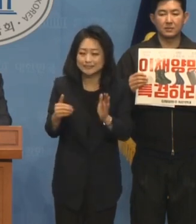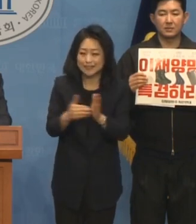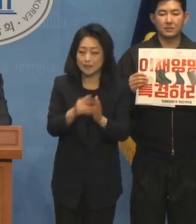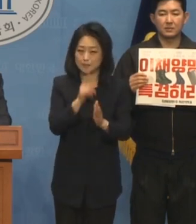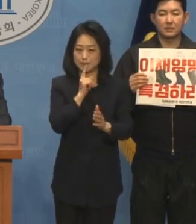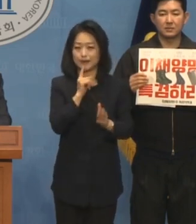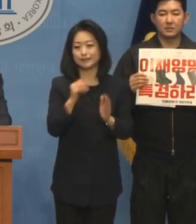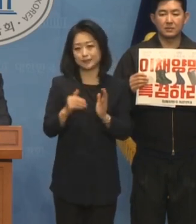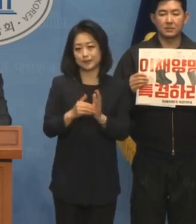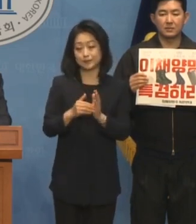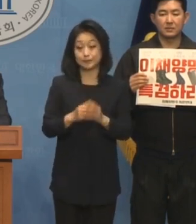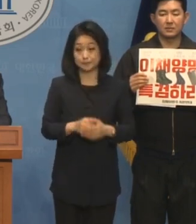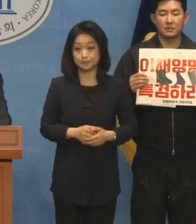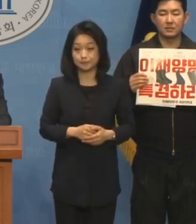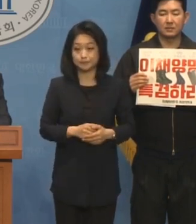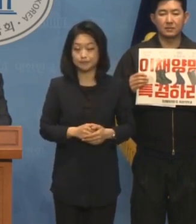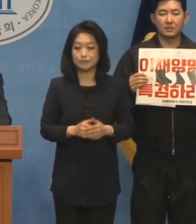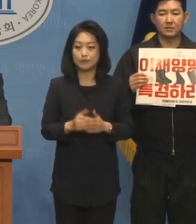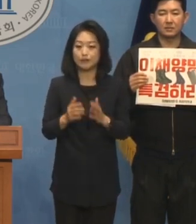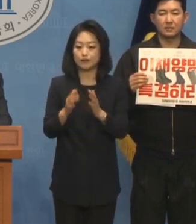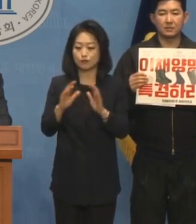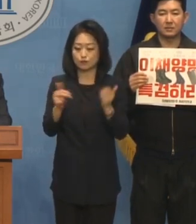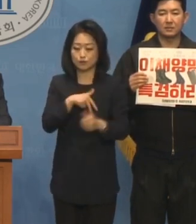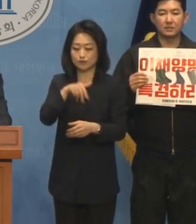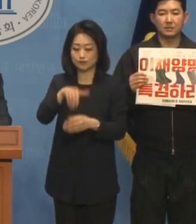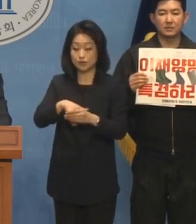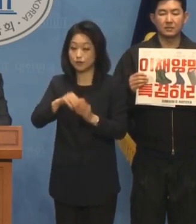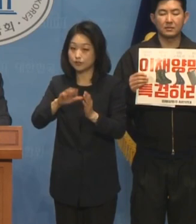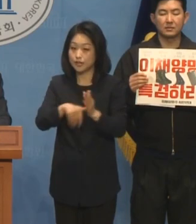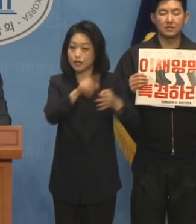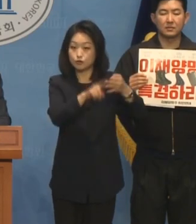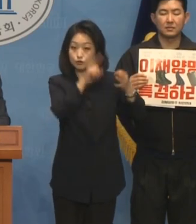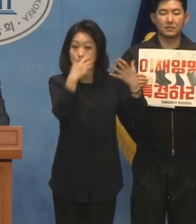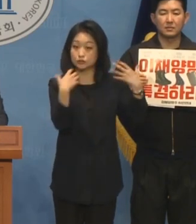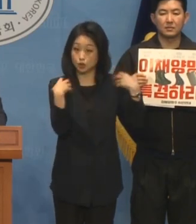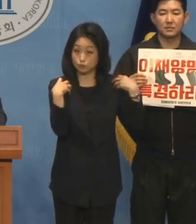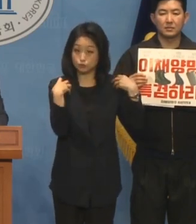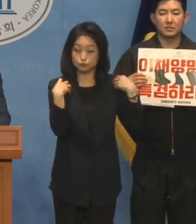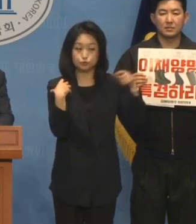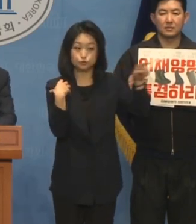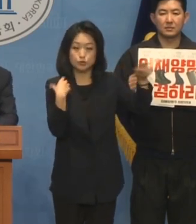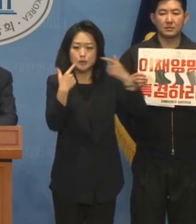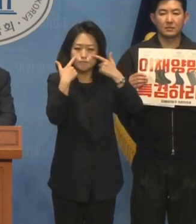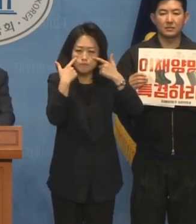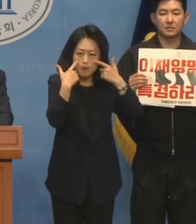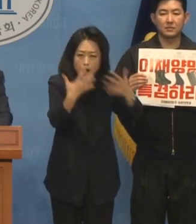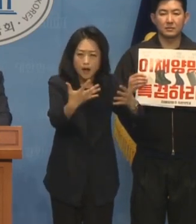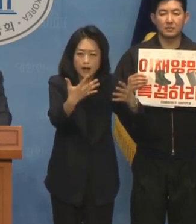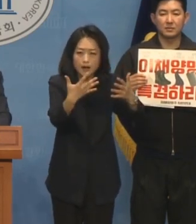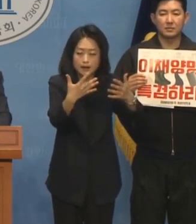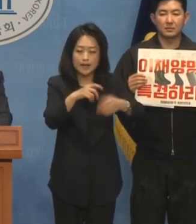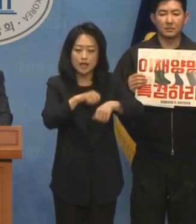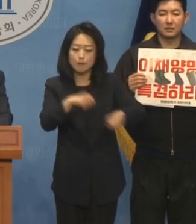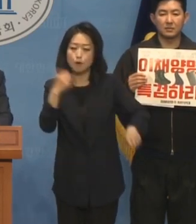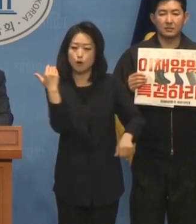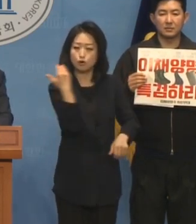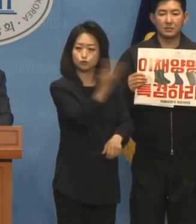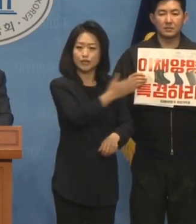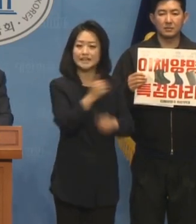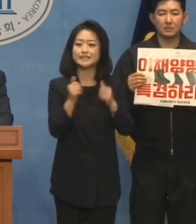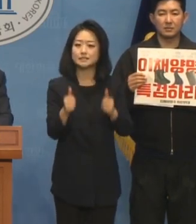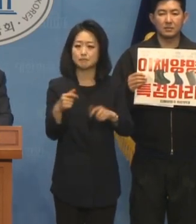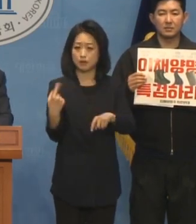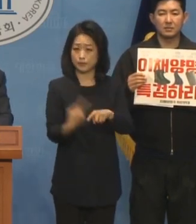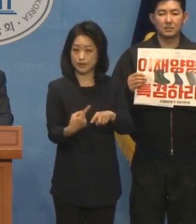총선에서 드러난 민심은 윤성열 정권에 대한 분명하고 그리고 확실한 심판이었습니다